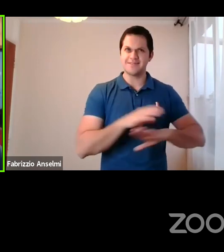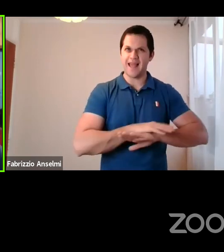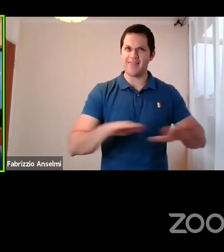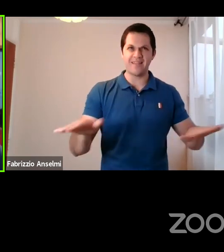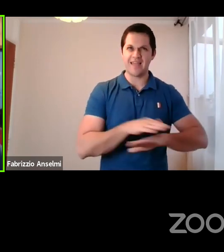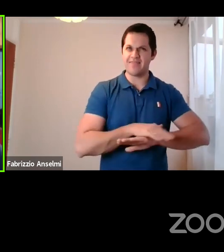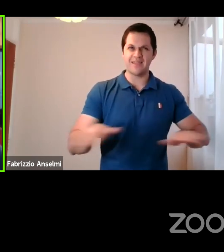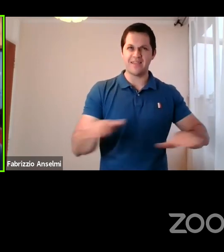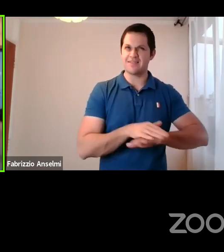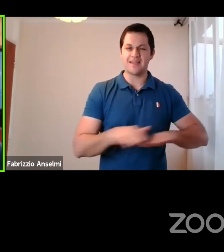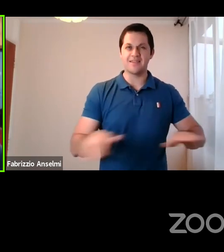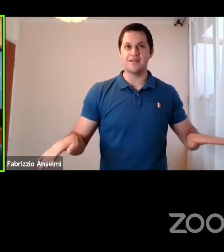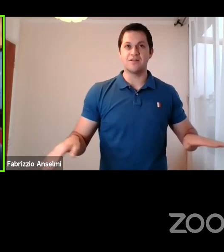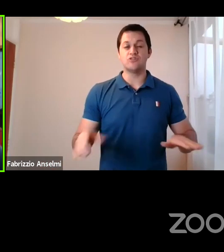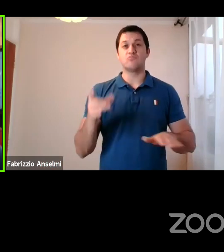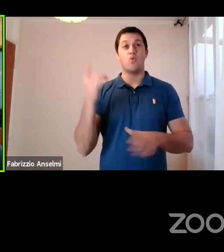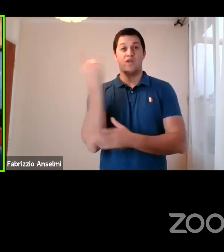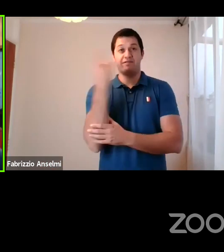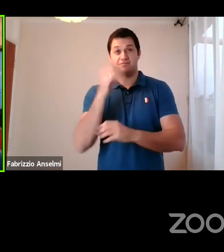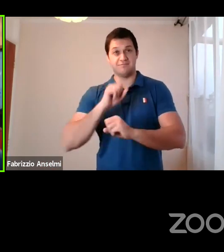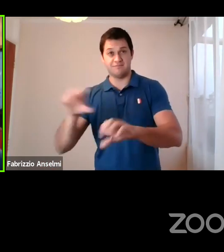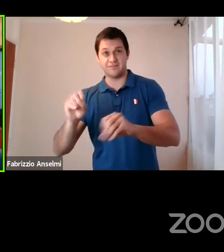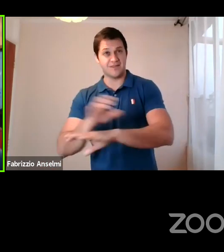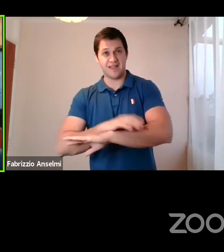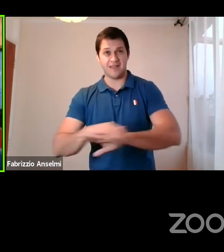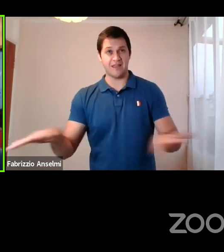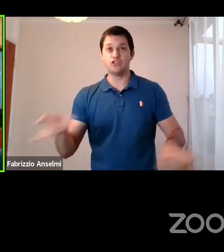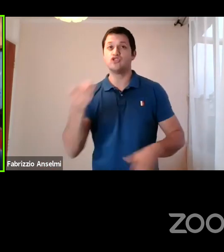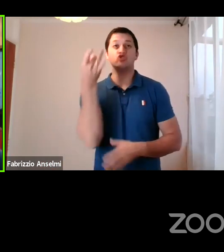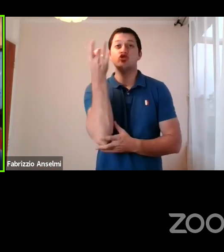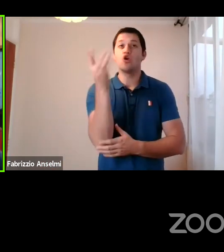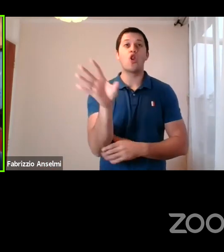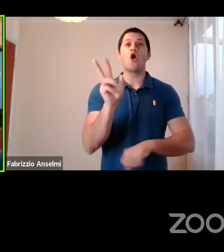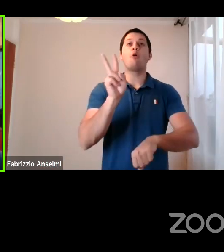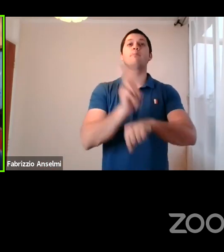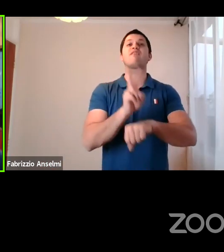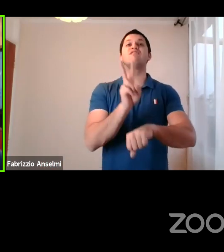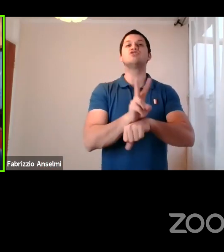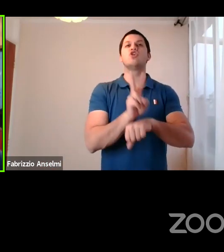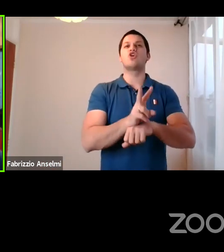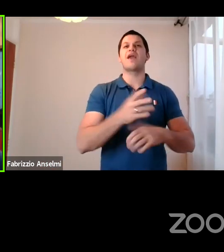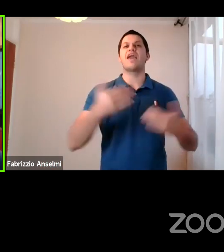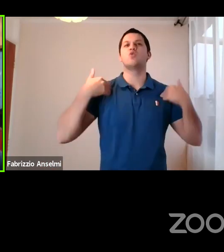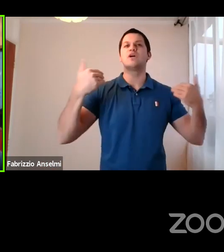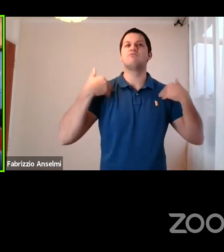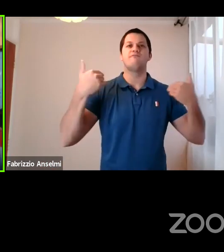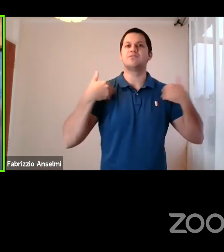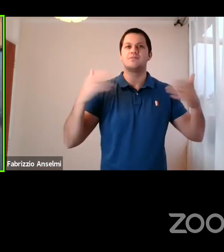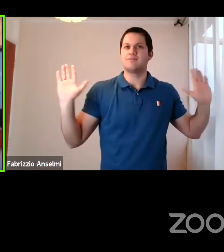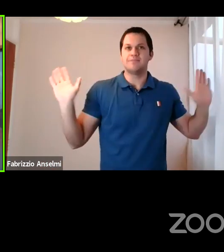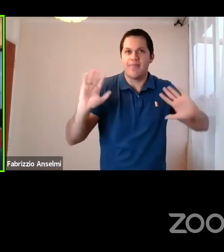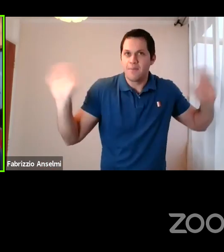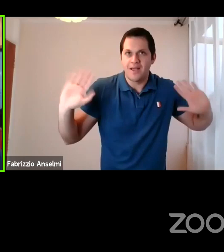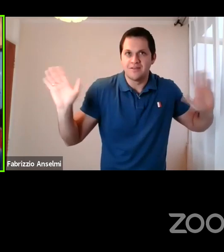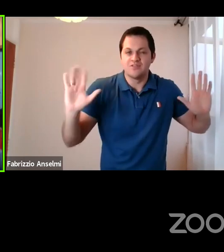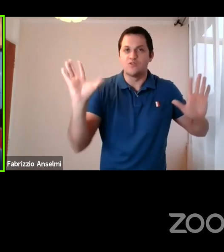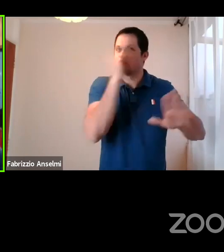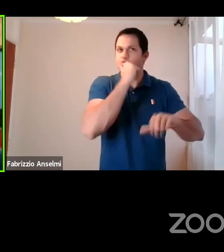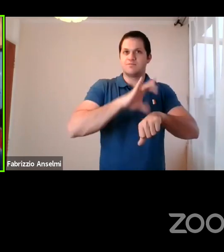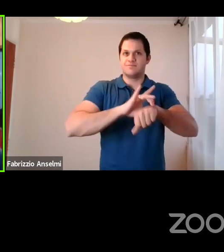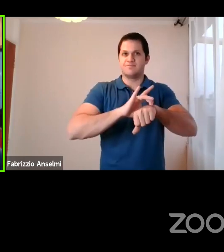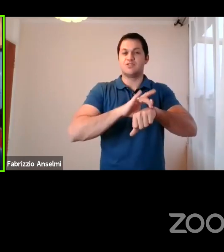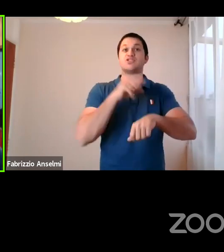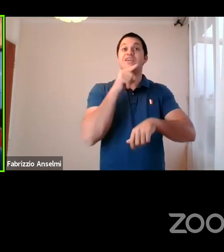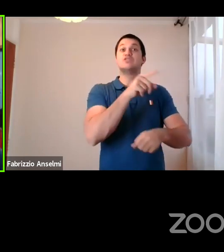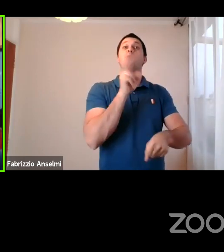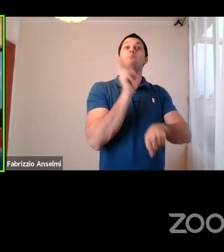profesión. Todos eran profesores de educación física, ¿ya? Y esos profesores de educación física viajaron entonces a Buenos